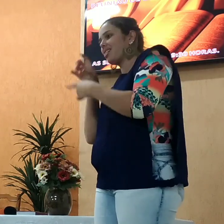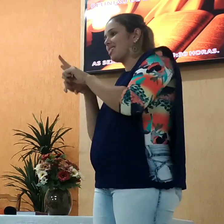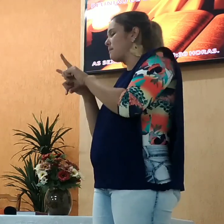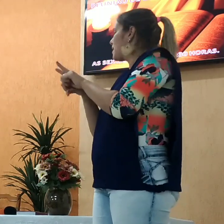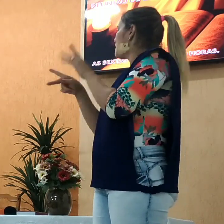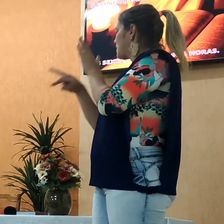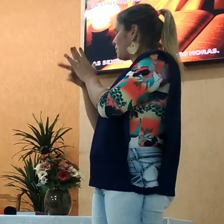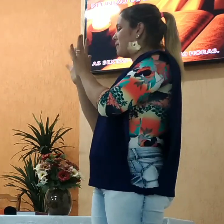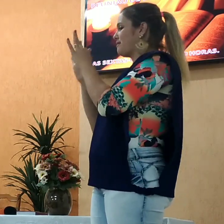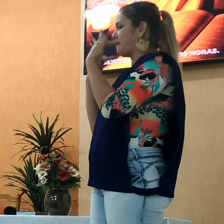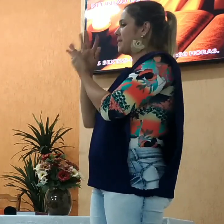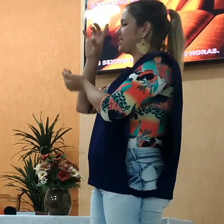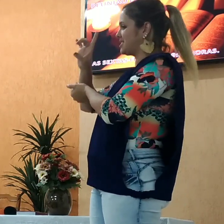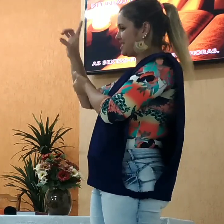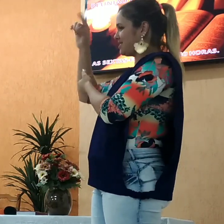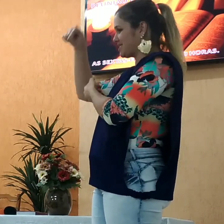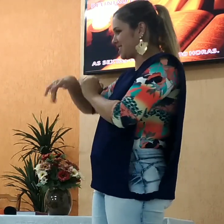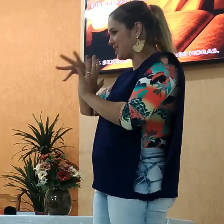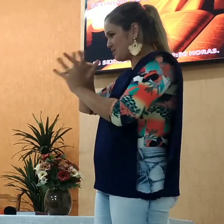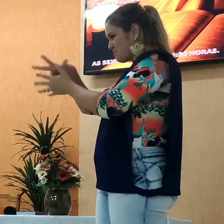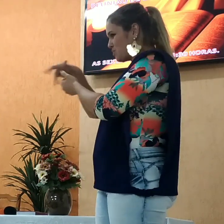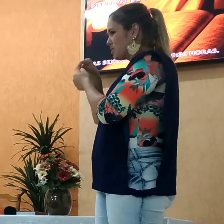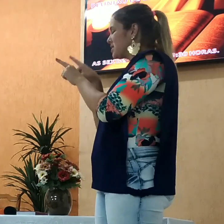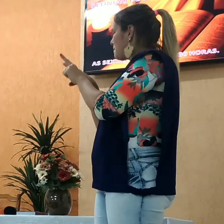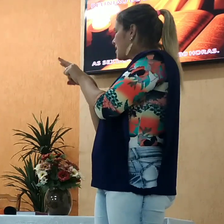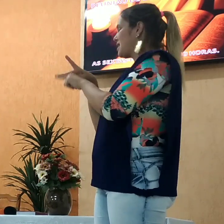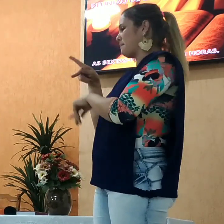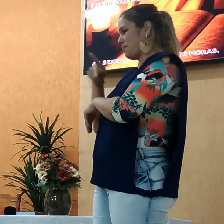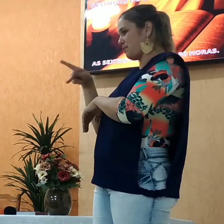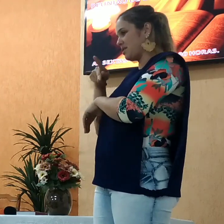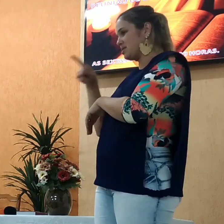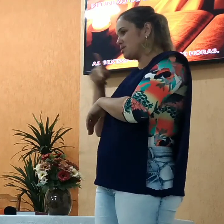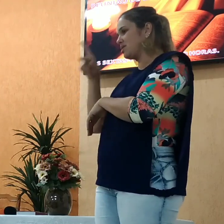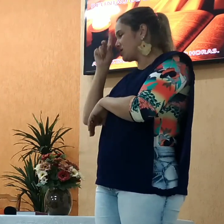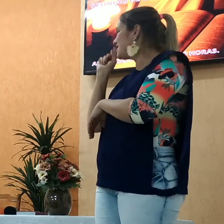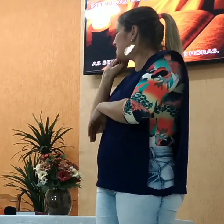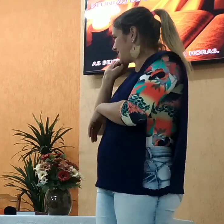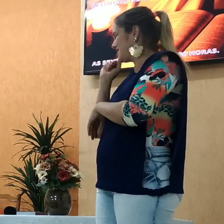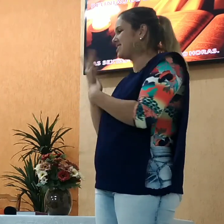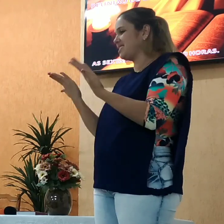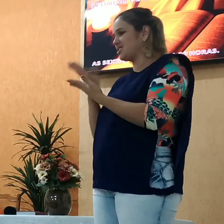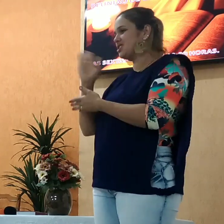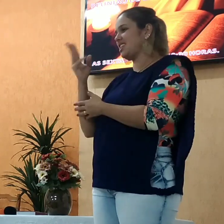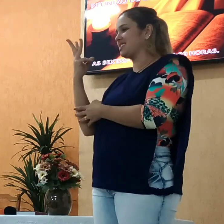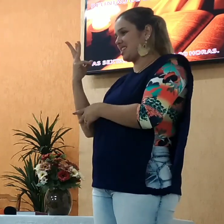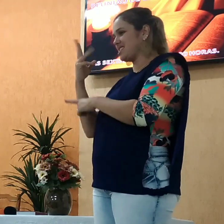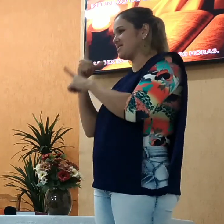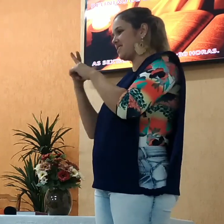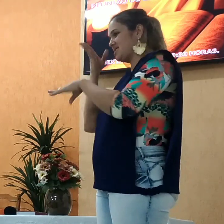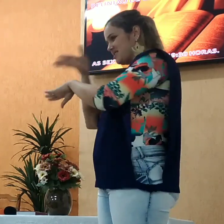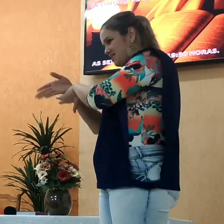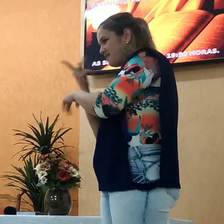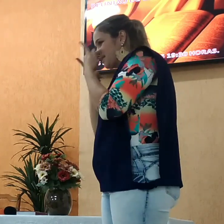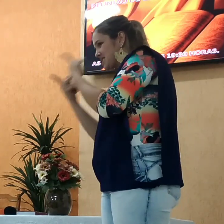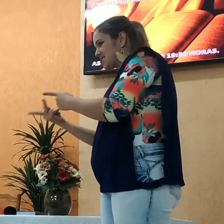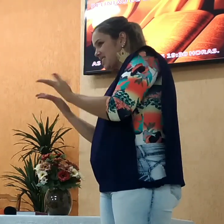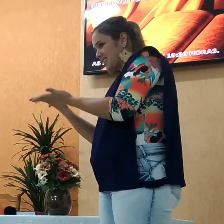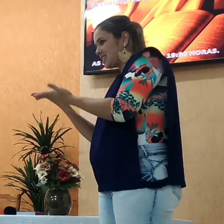também sobre a terra. E também com a sua professora, agradecemos ela que pela 3ª vez está aqui